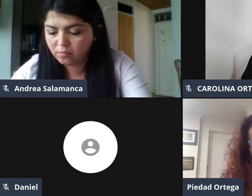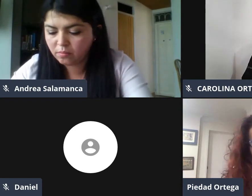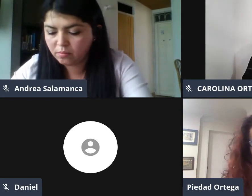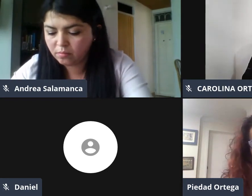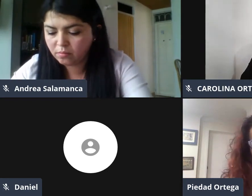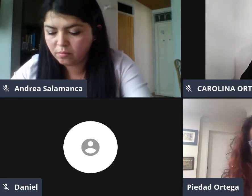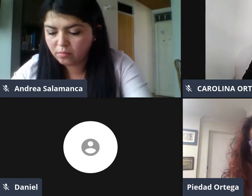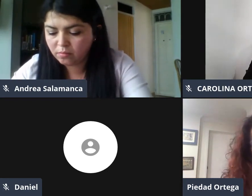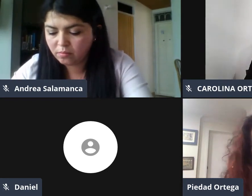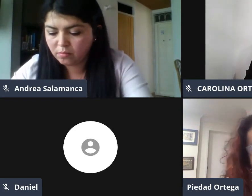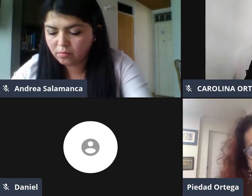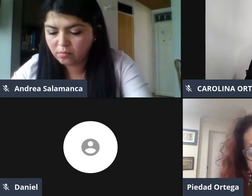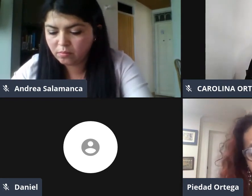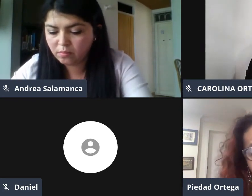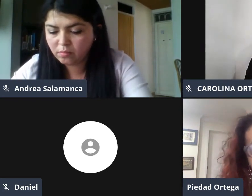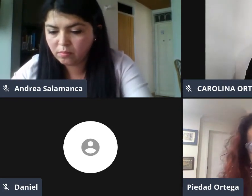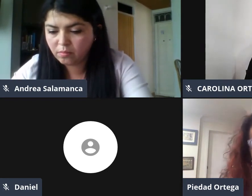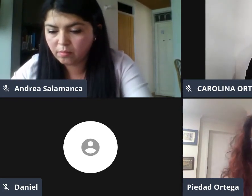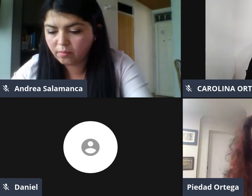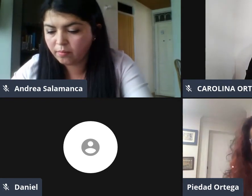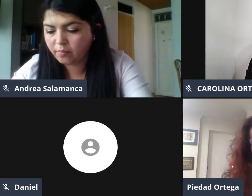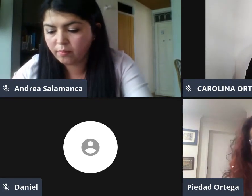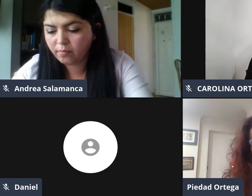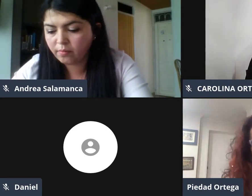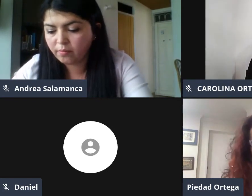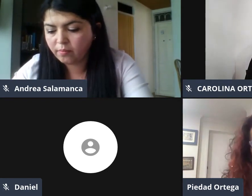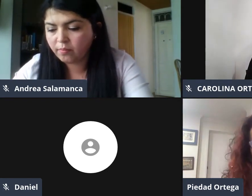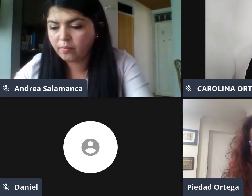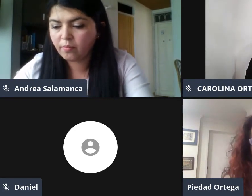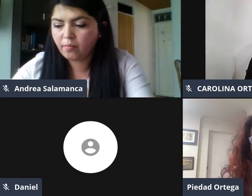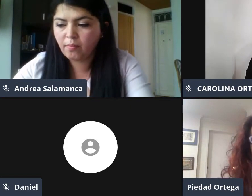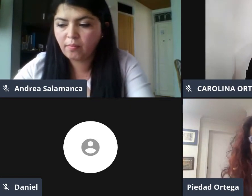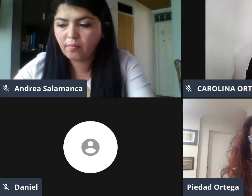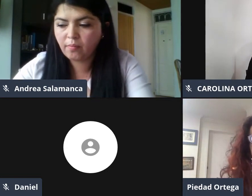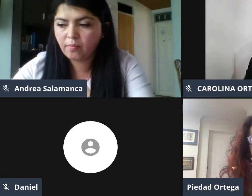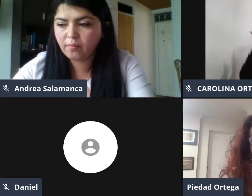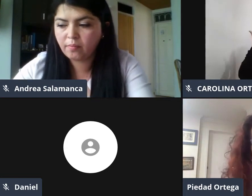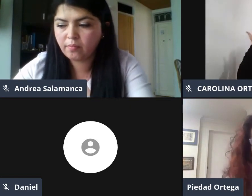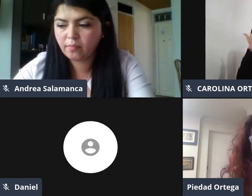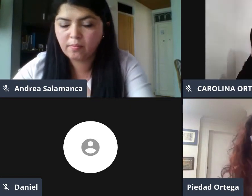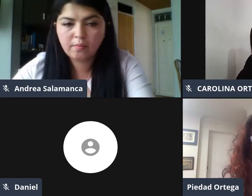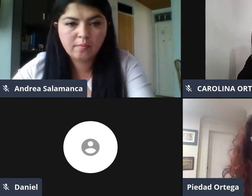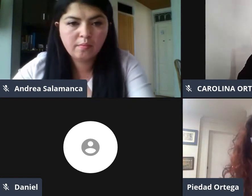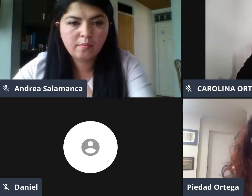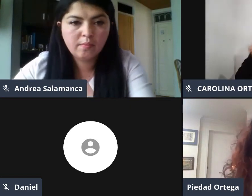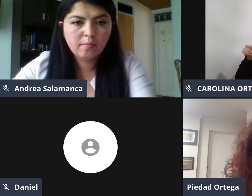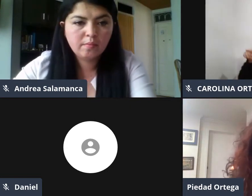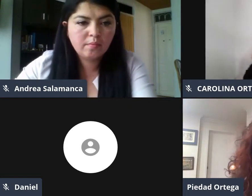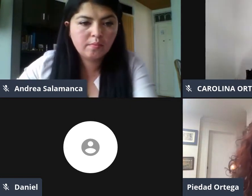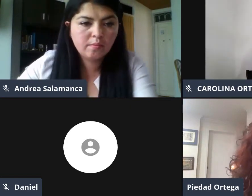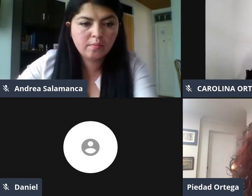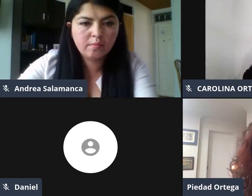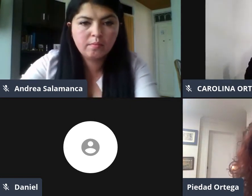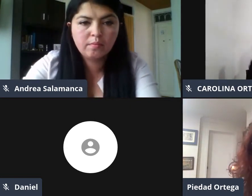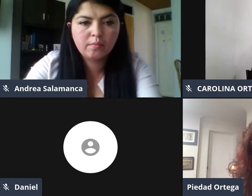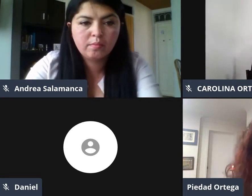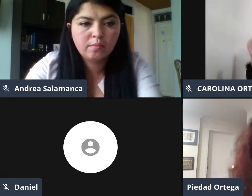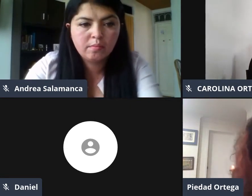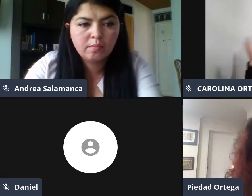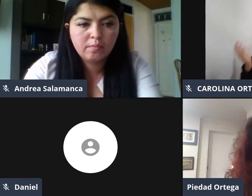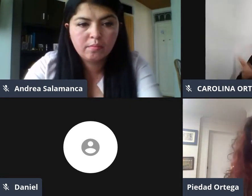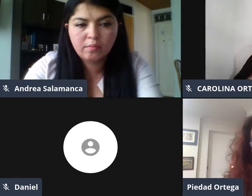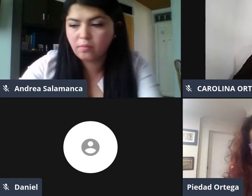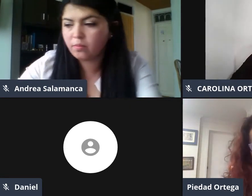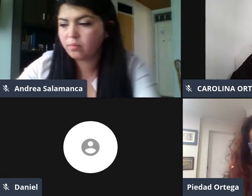nuestros y nuestras educadores, educadoras populares de Colombia, de América Latina, y